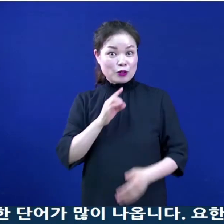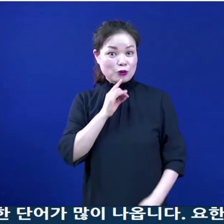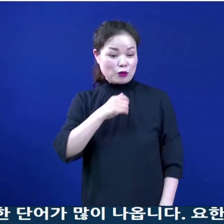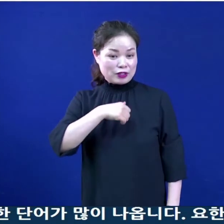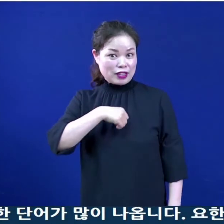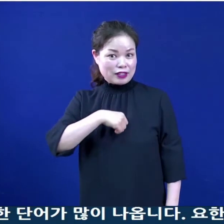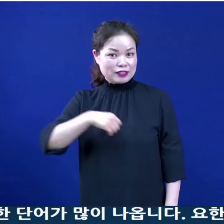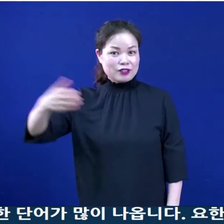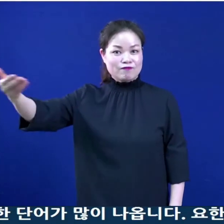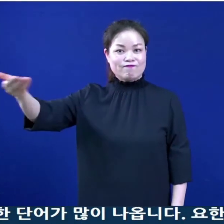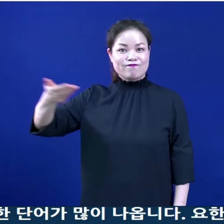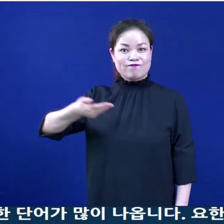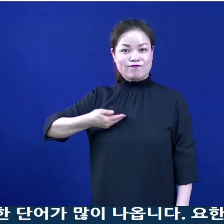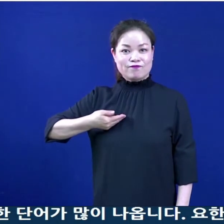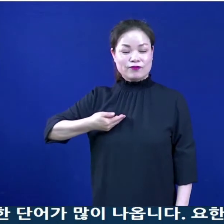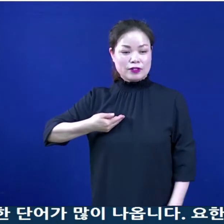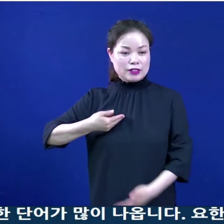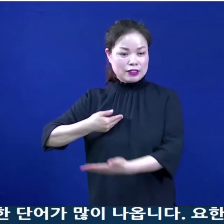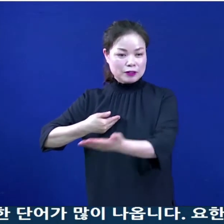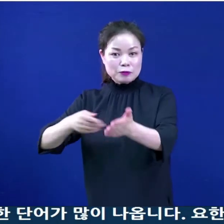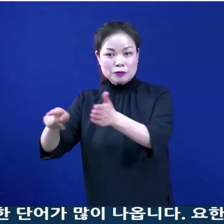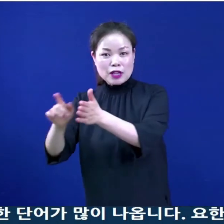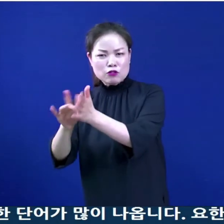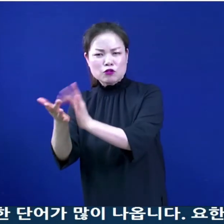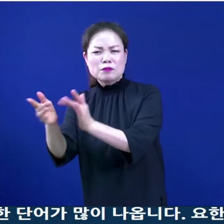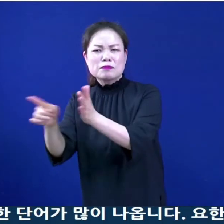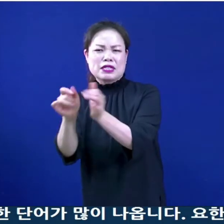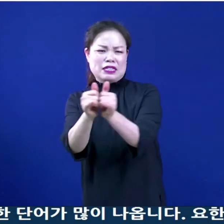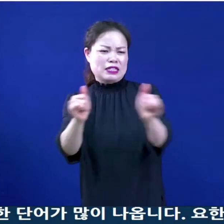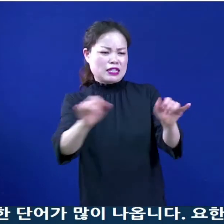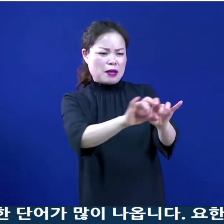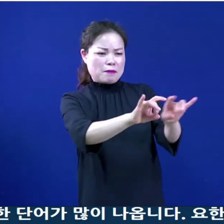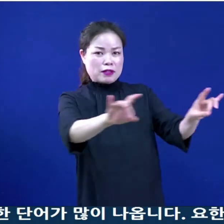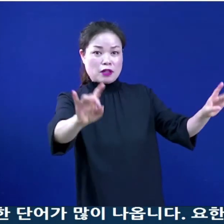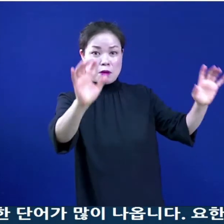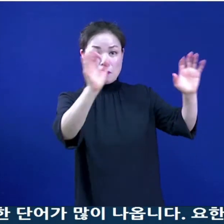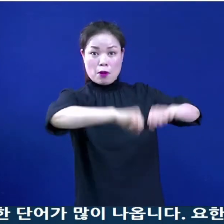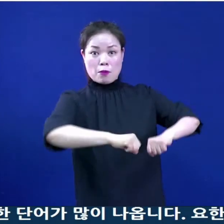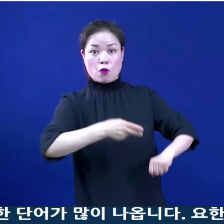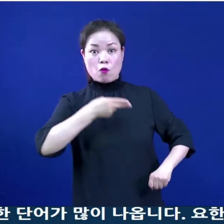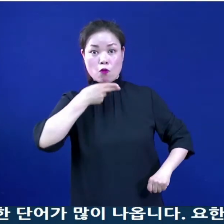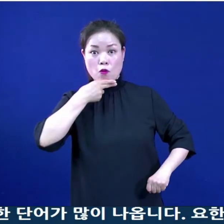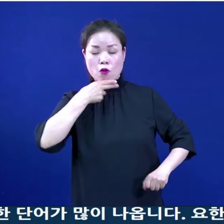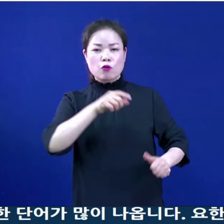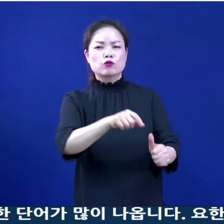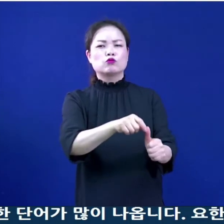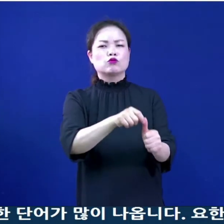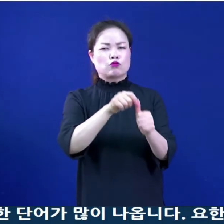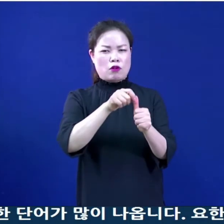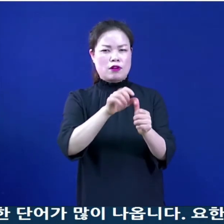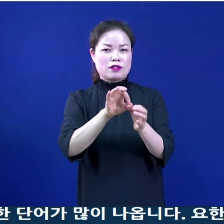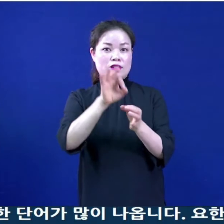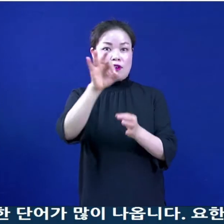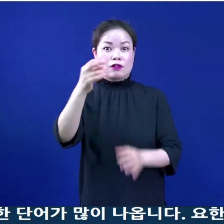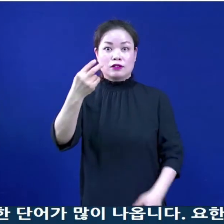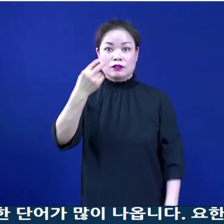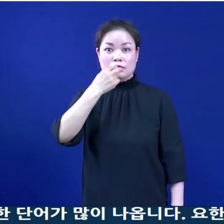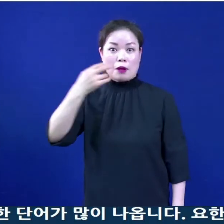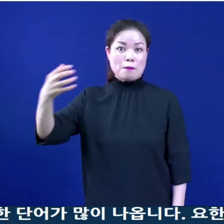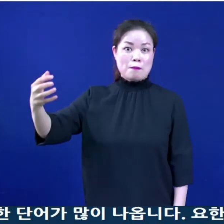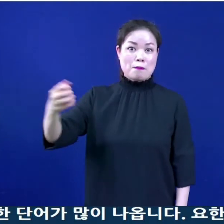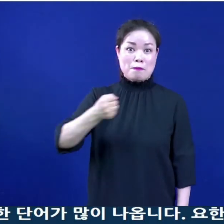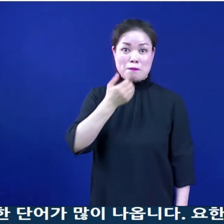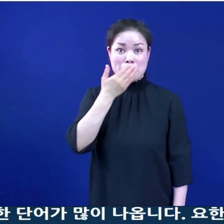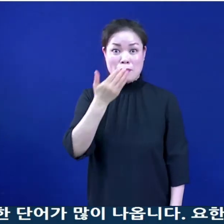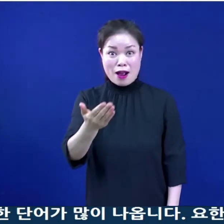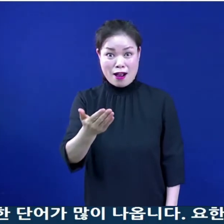독생자를 주셨으니 이는 저를 믿는 자마다 멸망치 않고 구원, 영생을 얻게